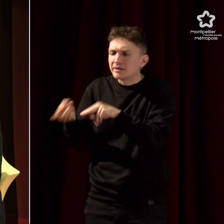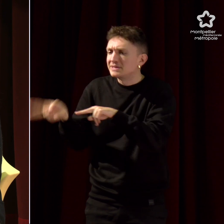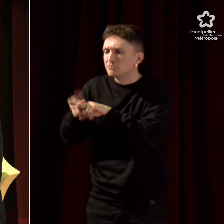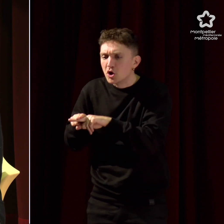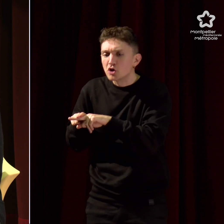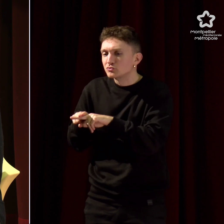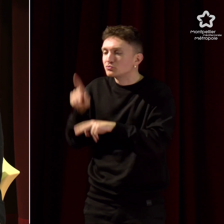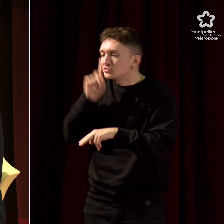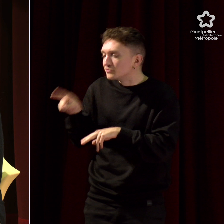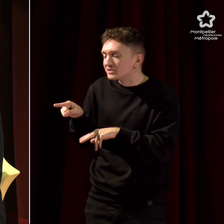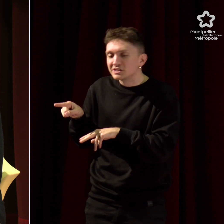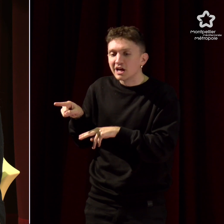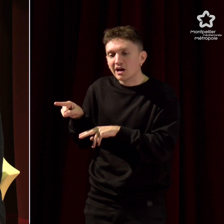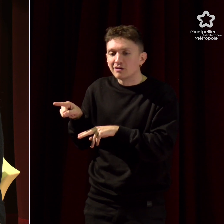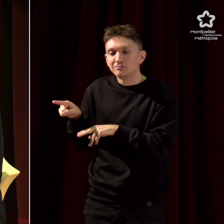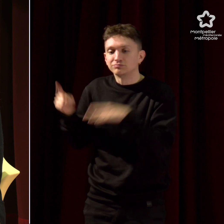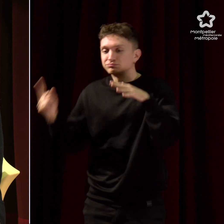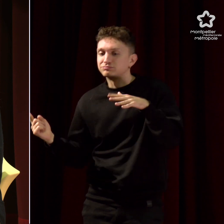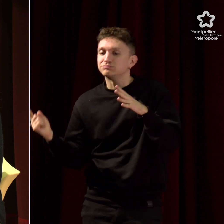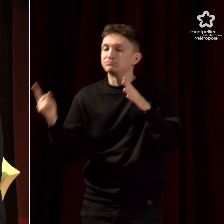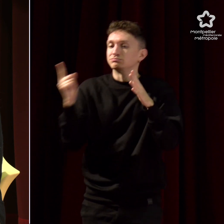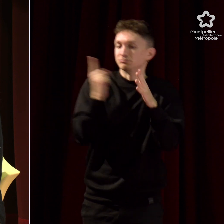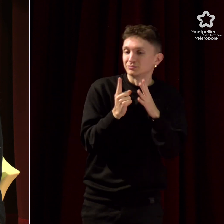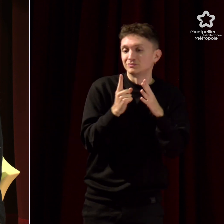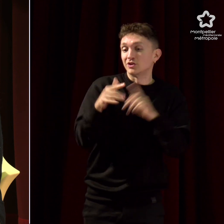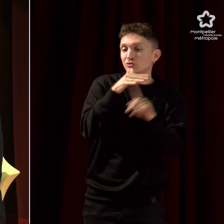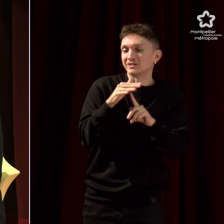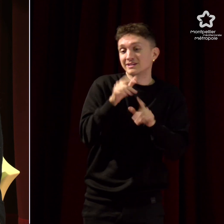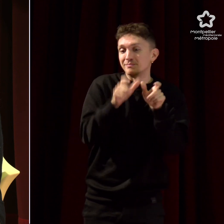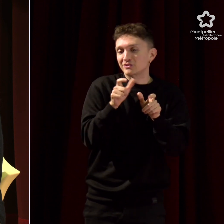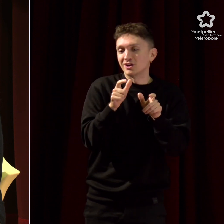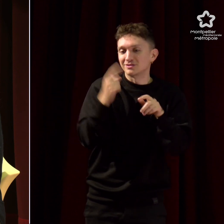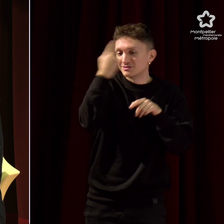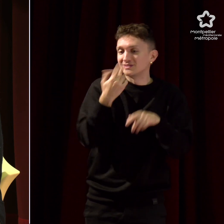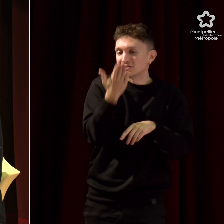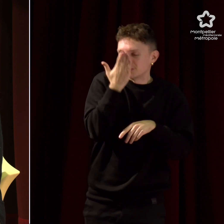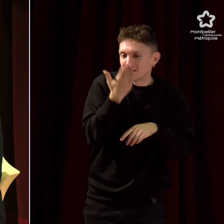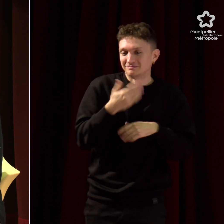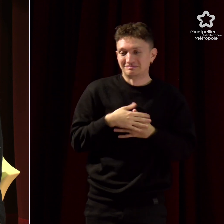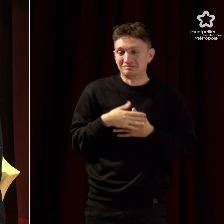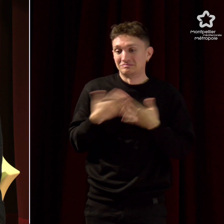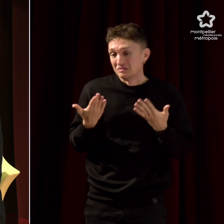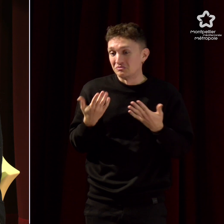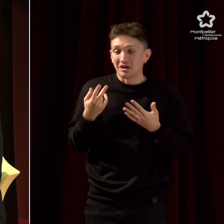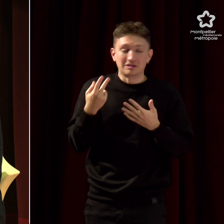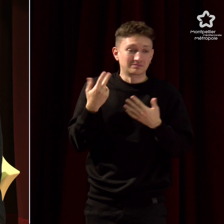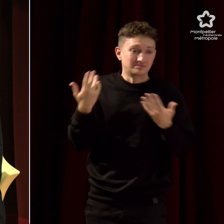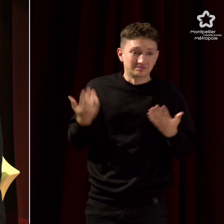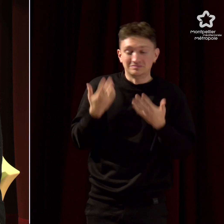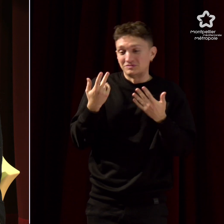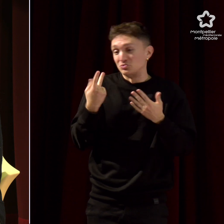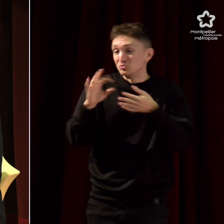arriver. Mais elle va devenir un personnage absolument incroyable. Et on suit un peu ses pérégrinations. D'ailleurs, mon chat s'appelle Mamoutoy parce qu'il y a